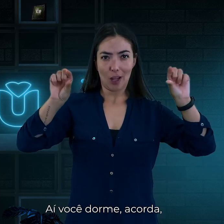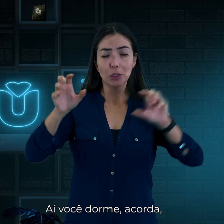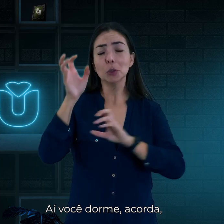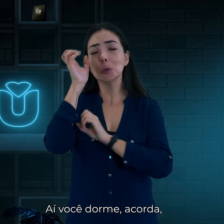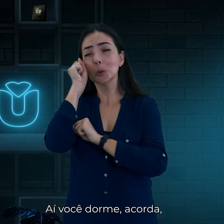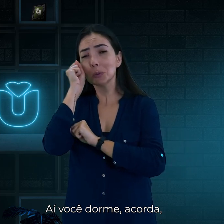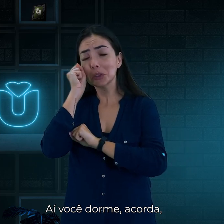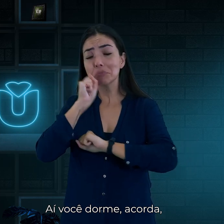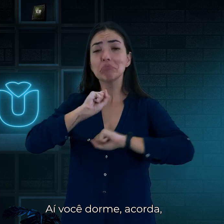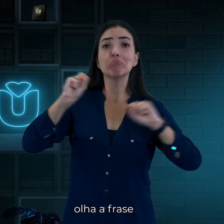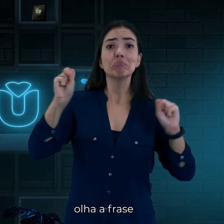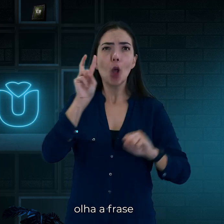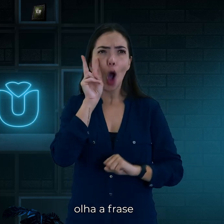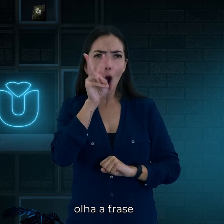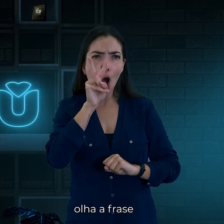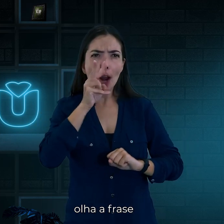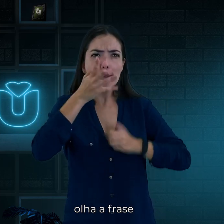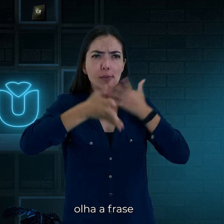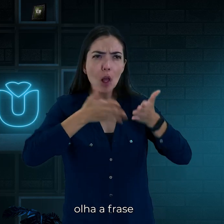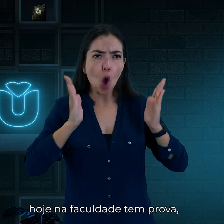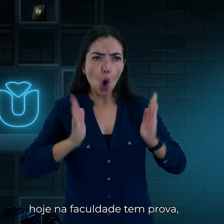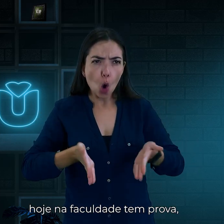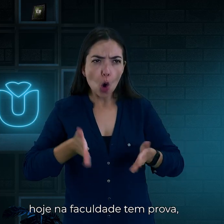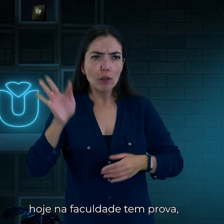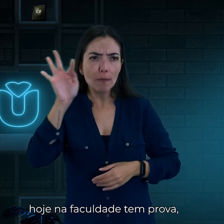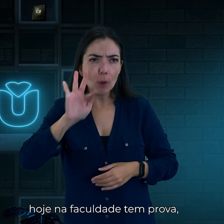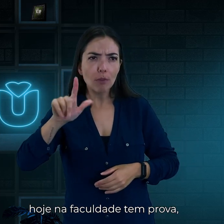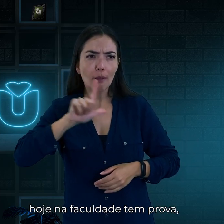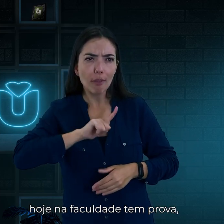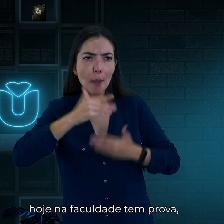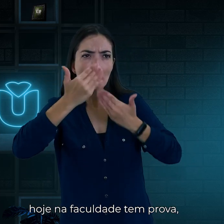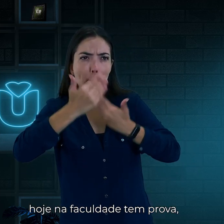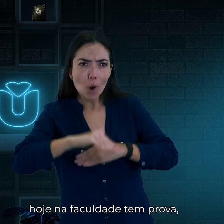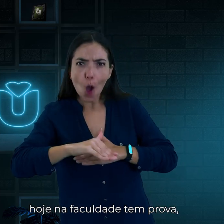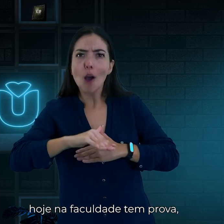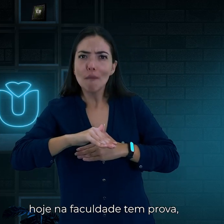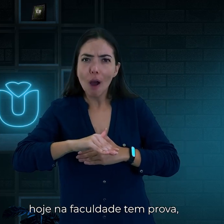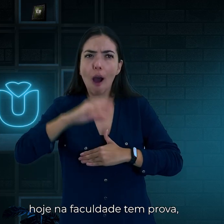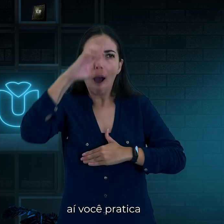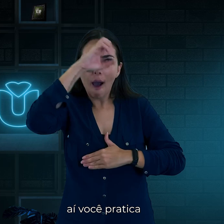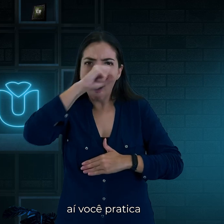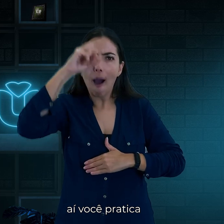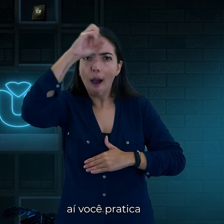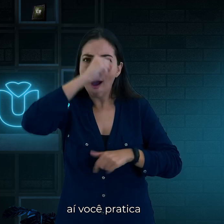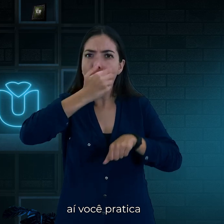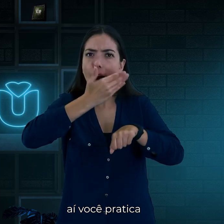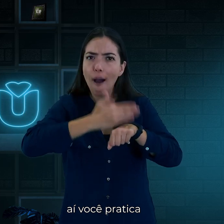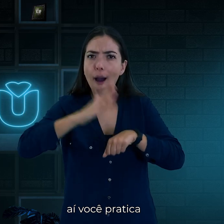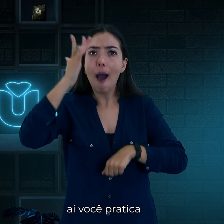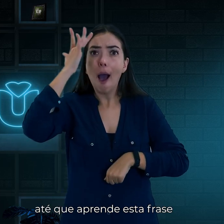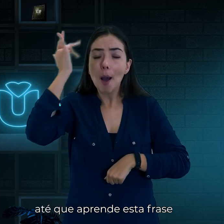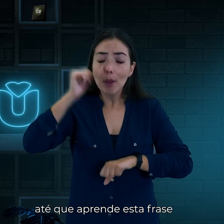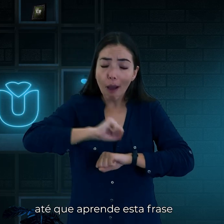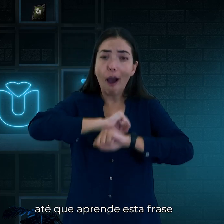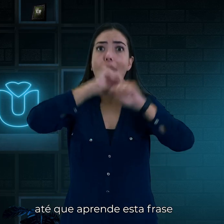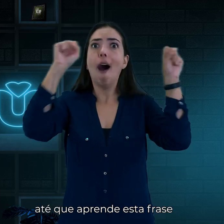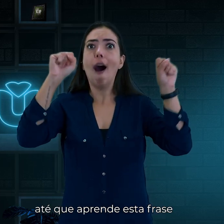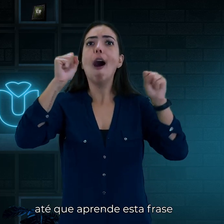dorme, acorda, olha a frase. Hoje na faculdade tem prova. Aí você pratica até que aprende essa